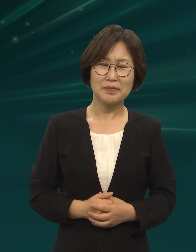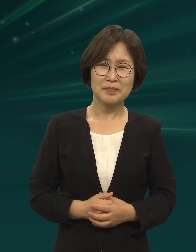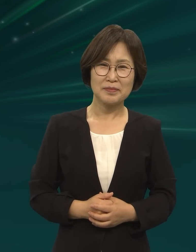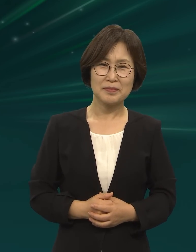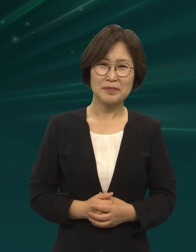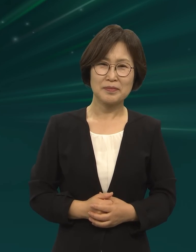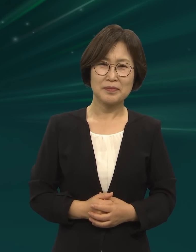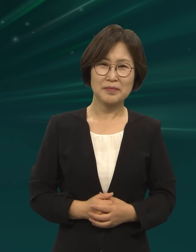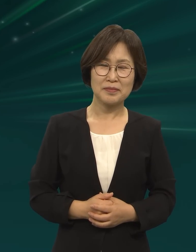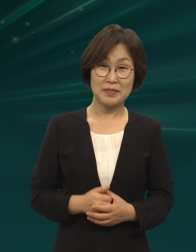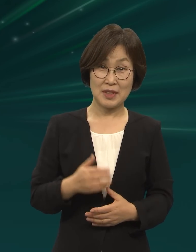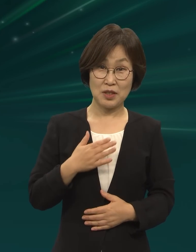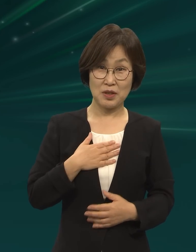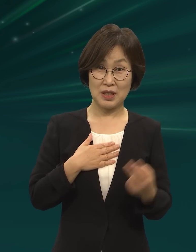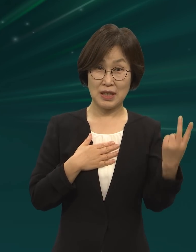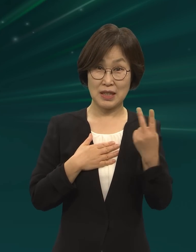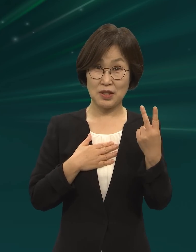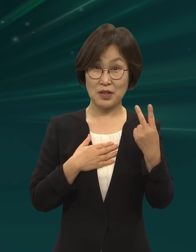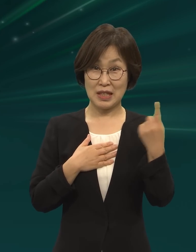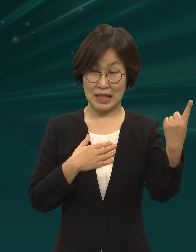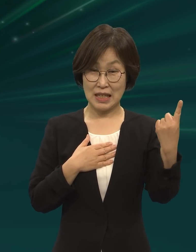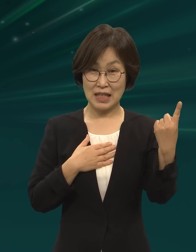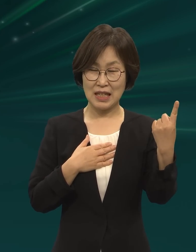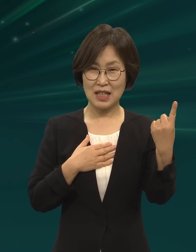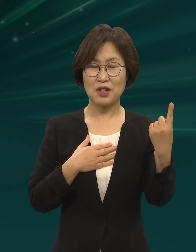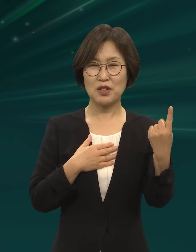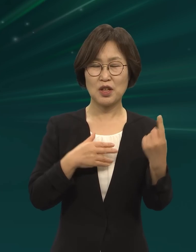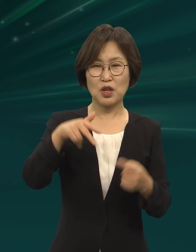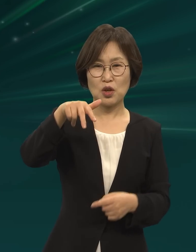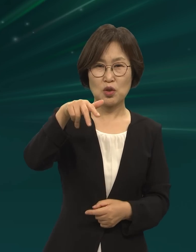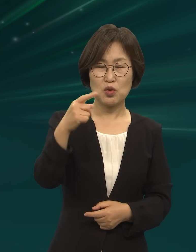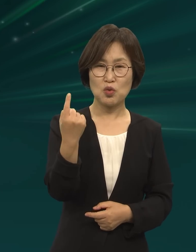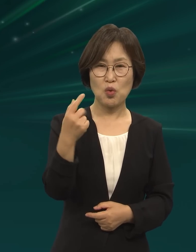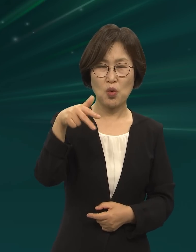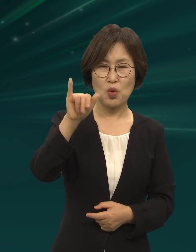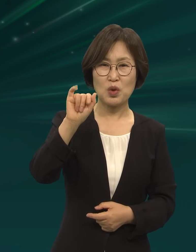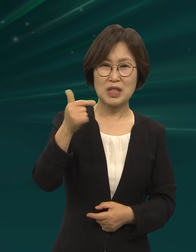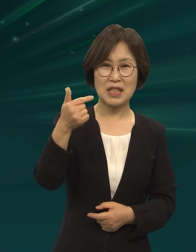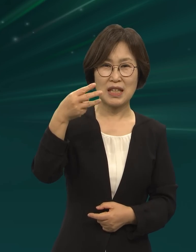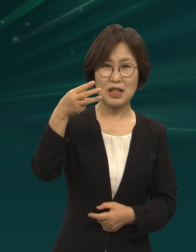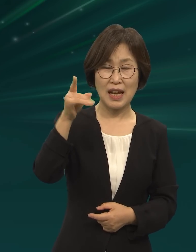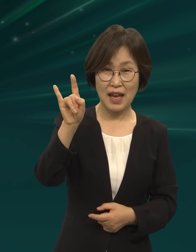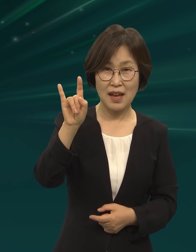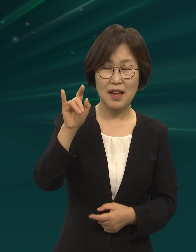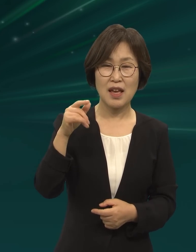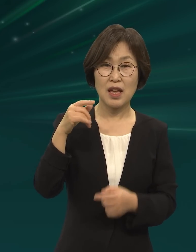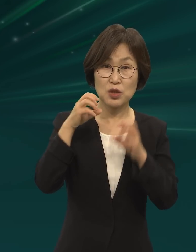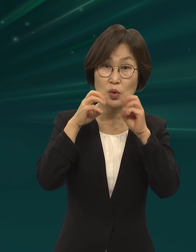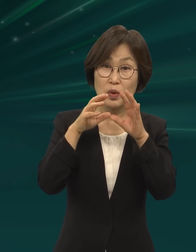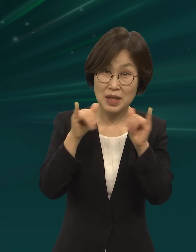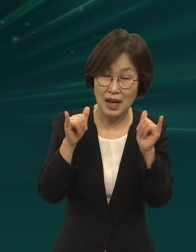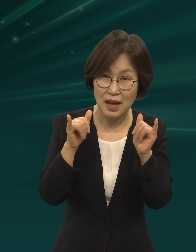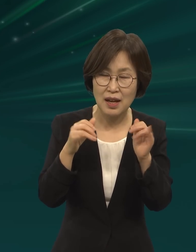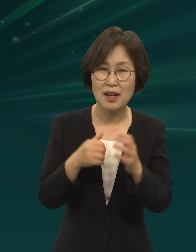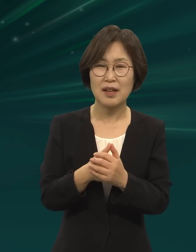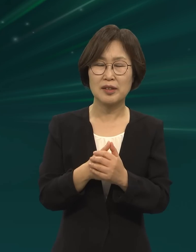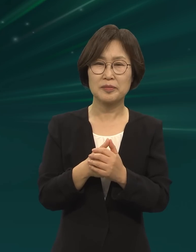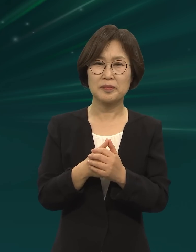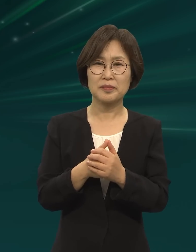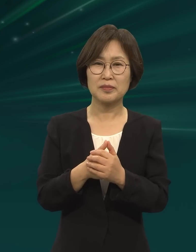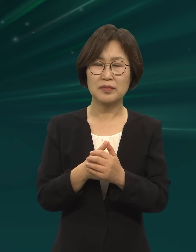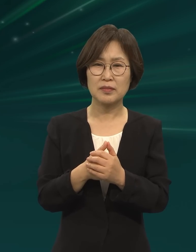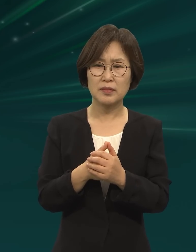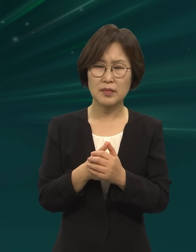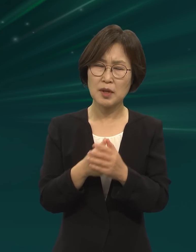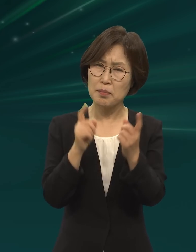저는 2001년에 조준호 선교사님이 이제 인도에 가서 그 전 인도에 갔었는데 그때 만나게